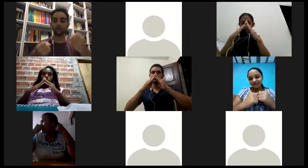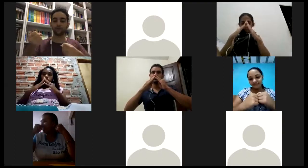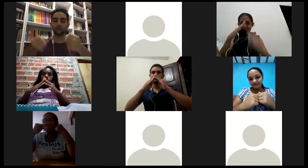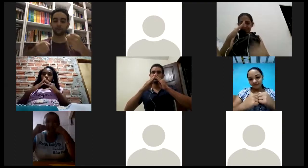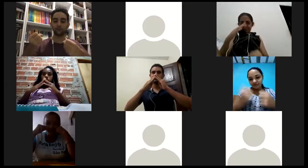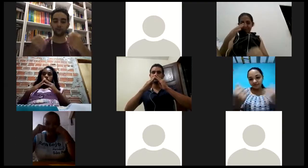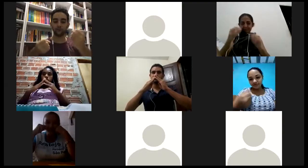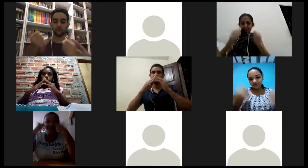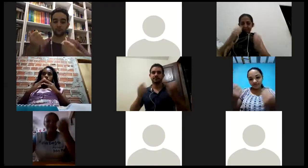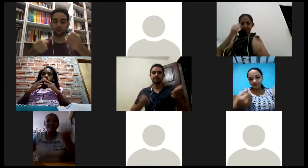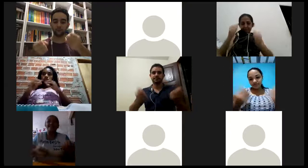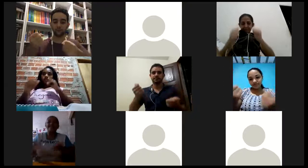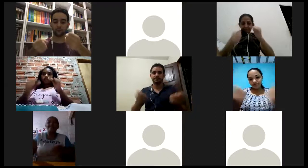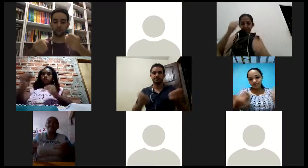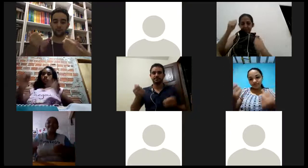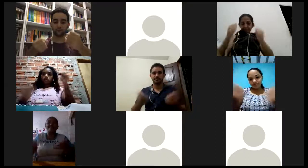Carro.